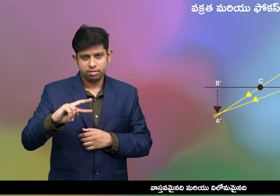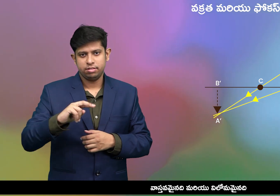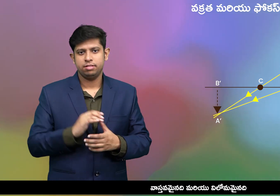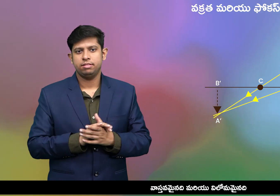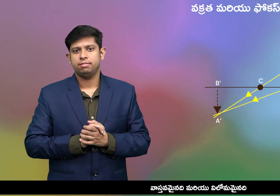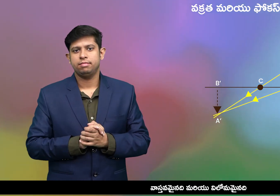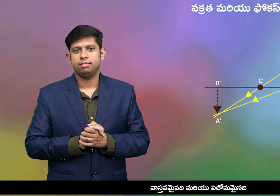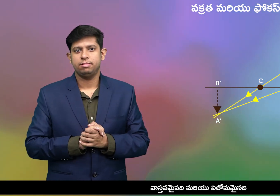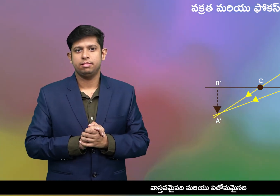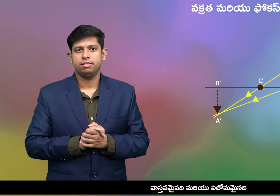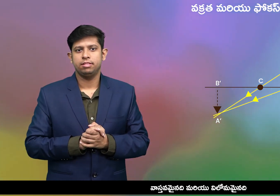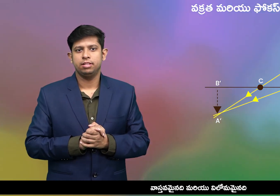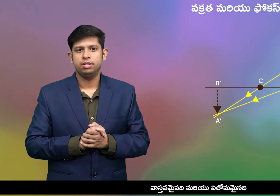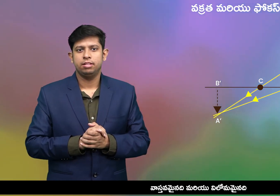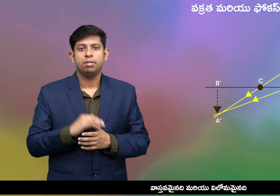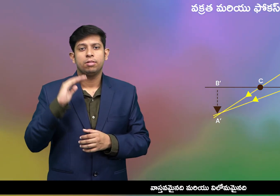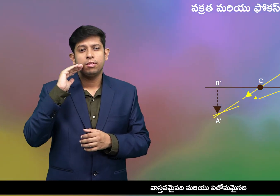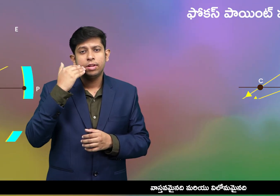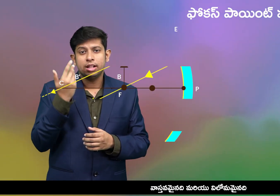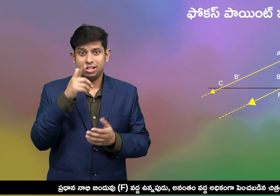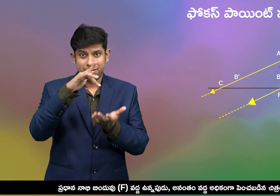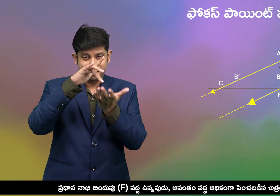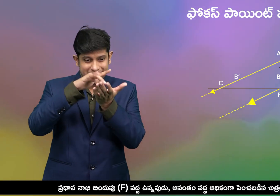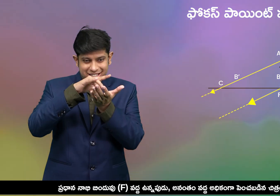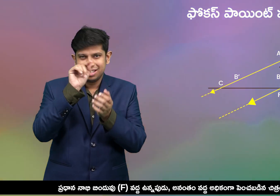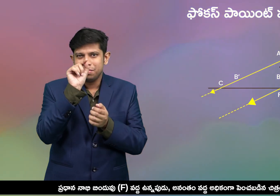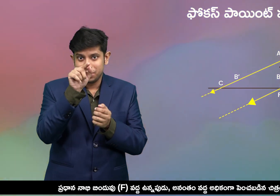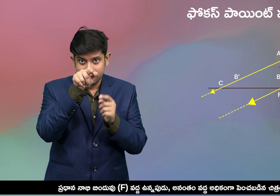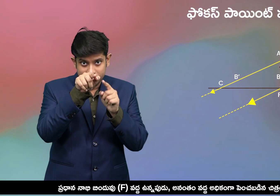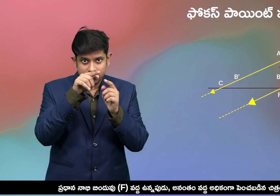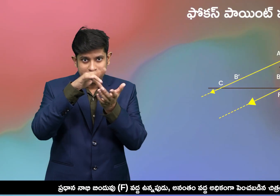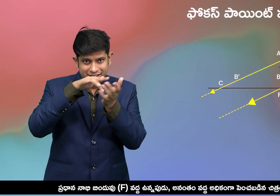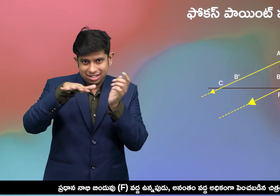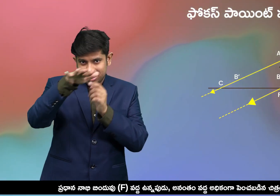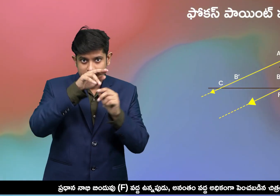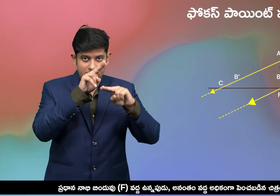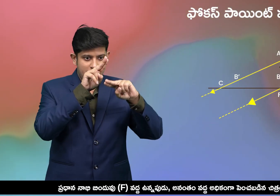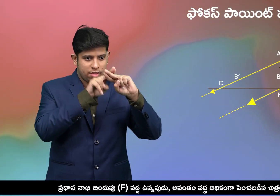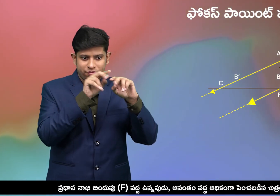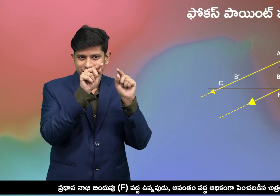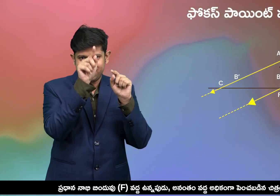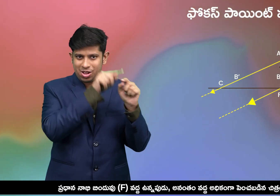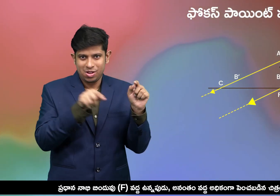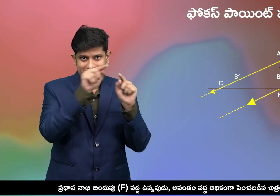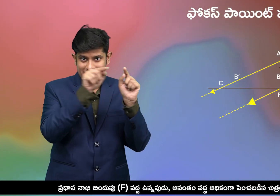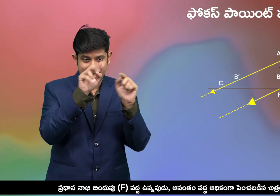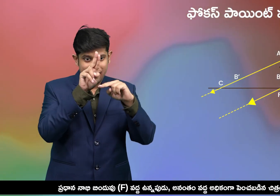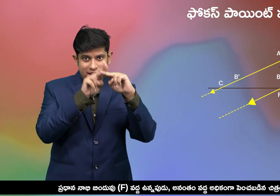వాస్తవమైనది మరియు విలోమమైనది. ప్రధాన నాభి బిందువు ఎఫ్ వద్ద ఉన్నప్పుడు అనంతం వద్ద అధికంగా